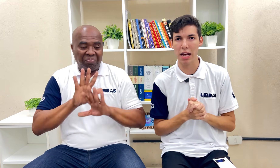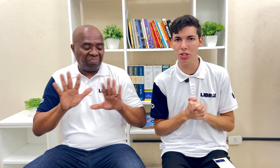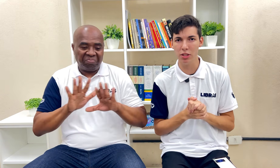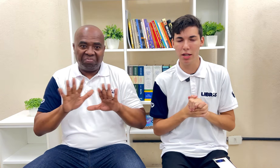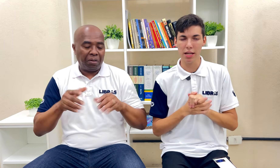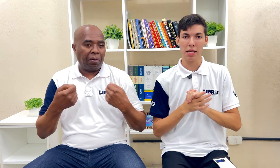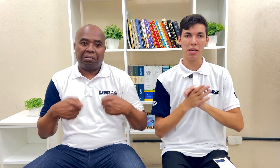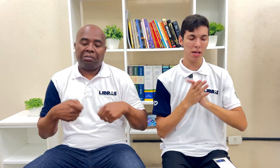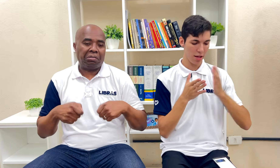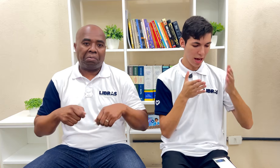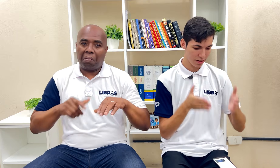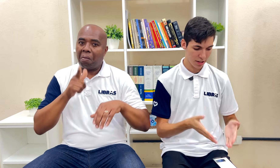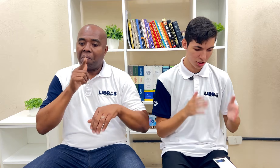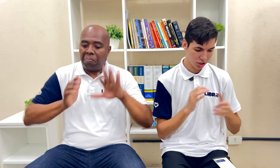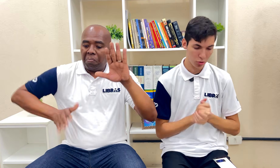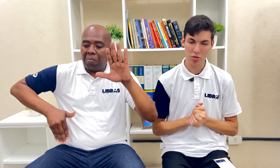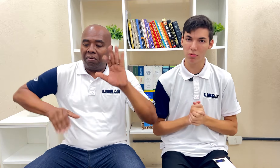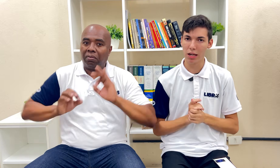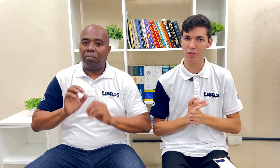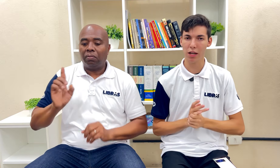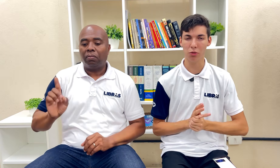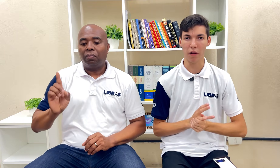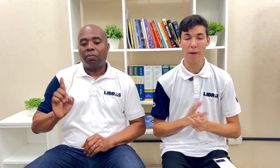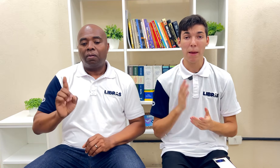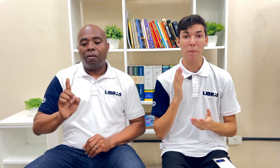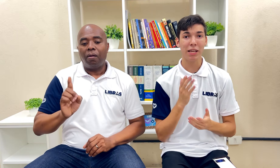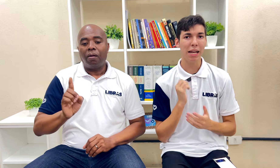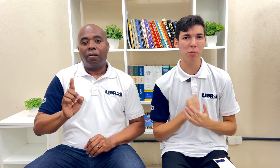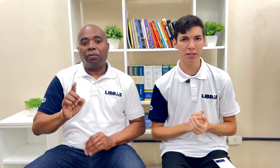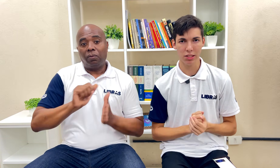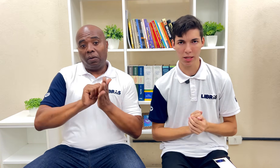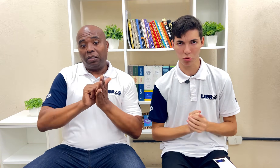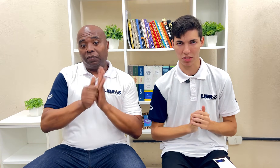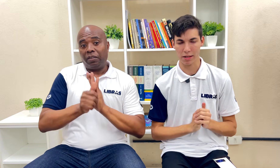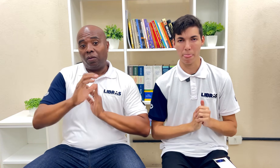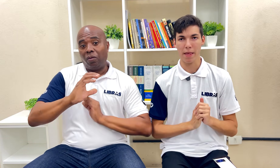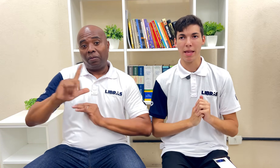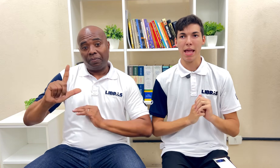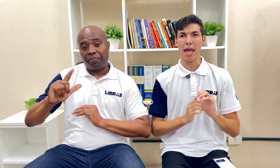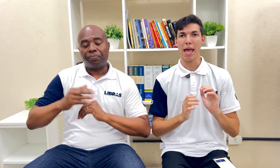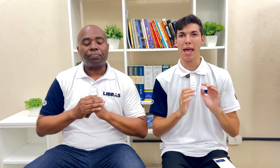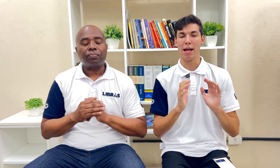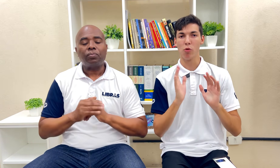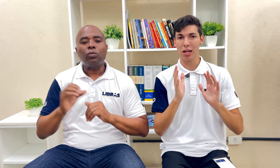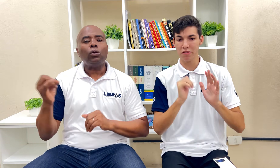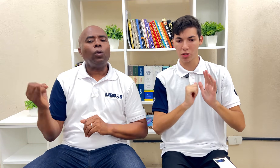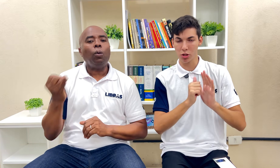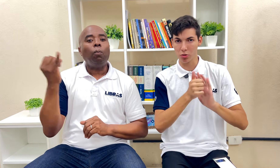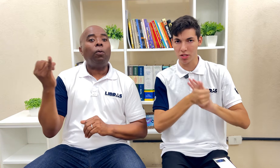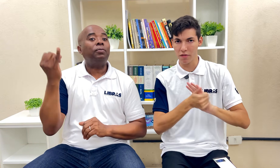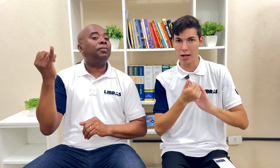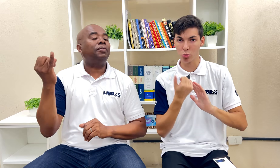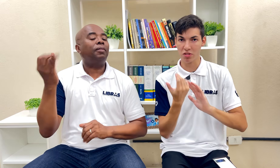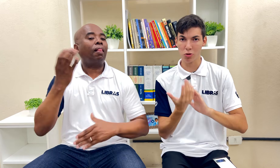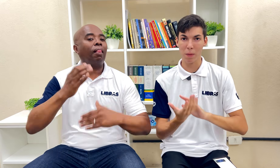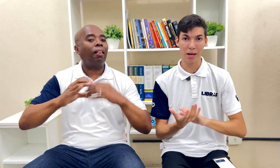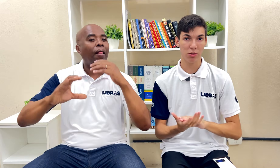necessidade. E assim a gente já trouxe um classificador. Por que ele é importante na música? O classificador, inclusive, ele é um dos 5 parâmetros